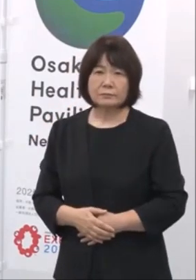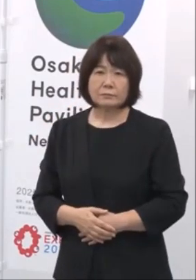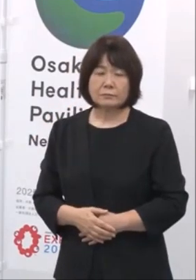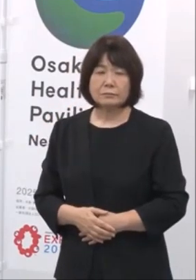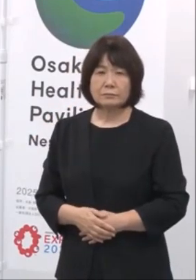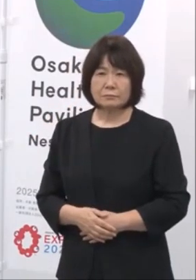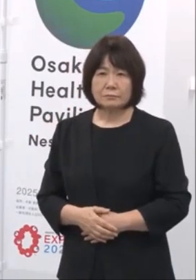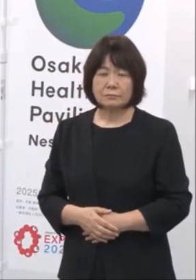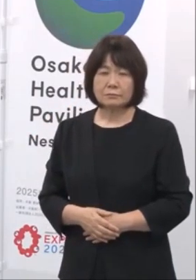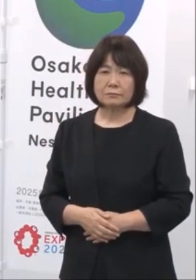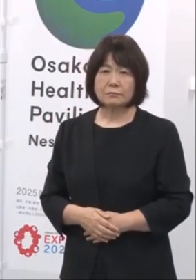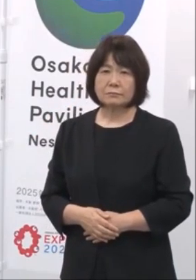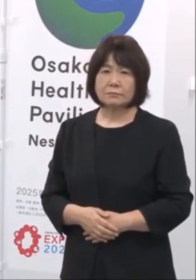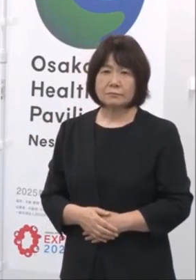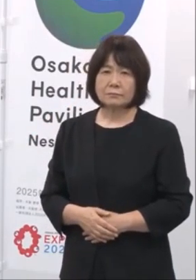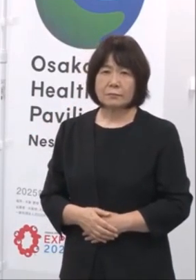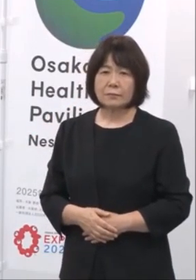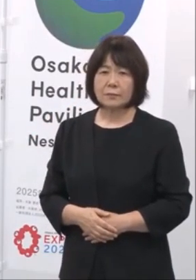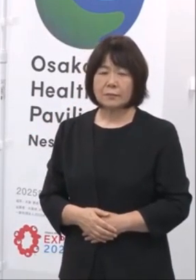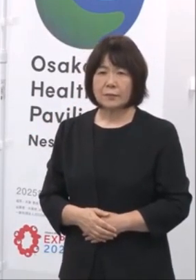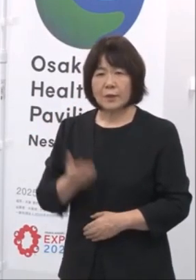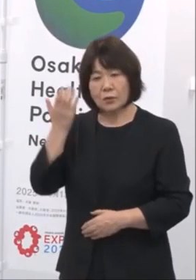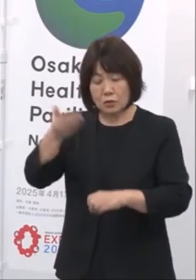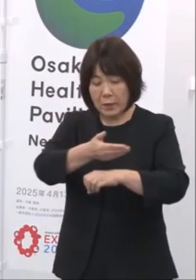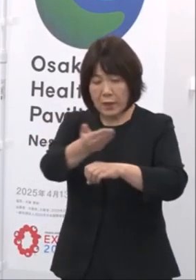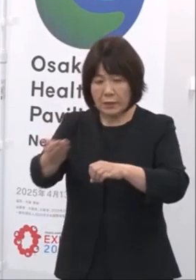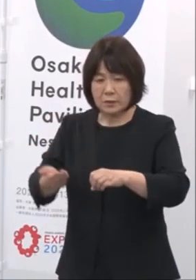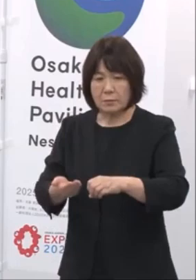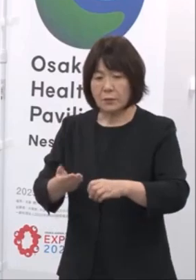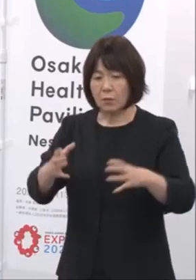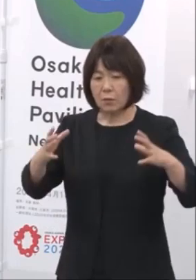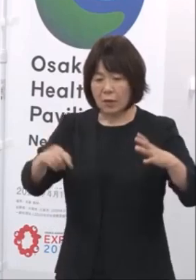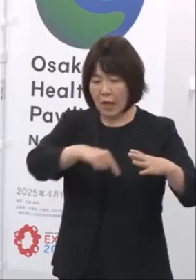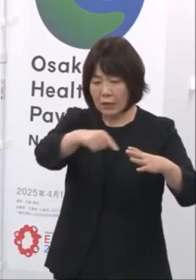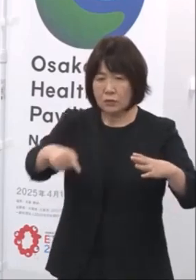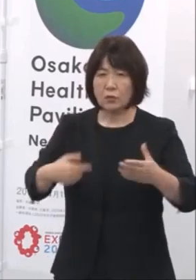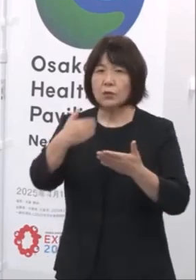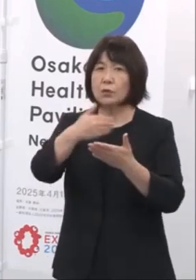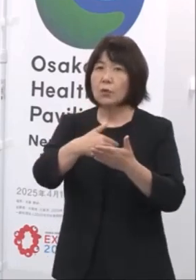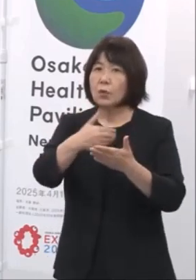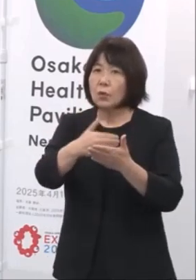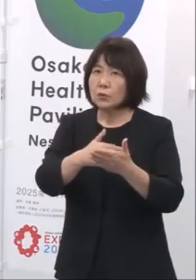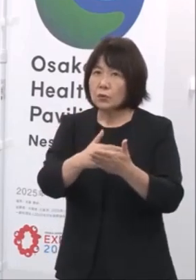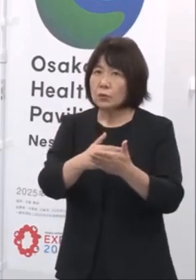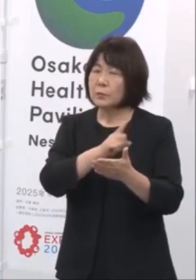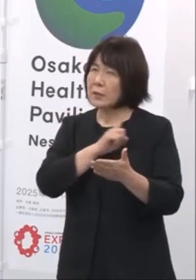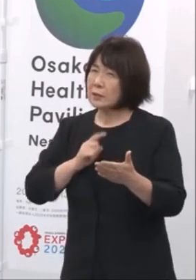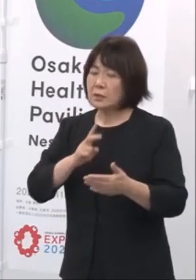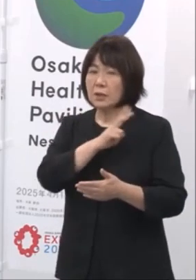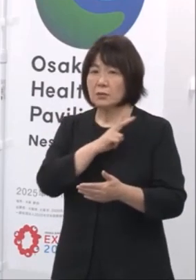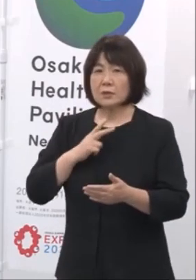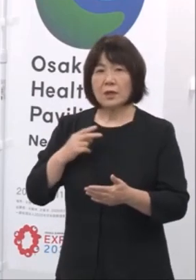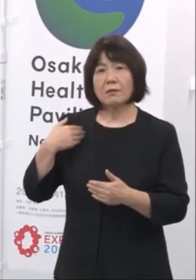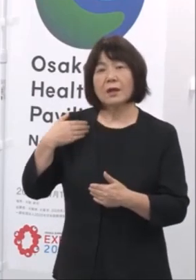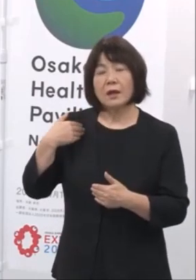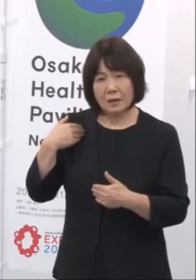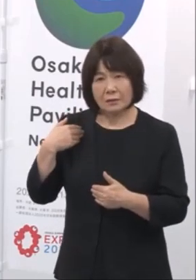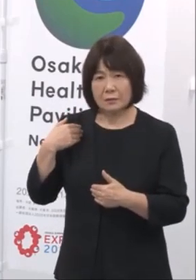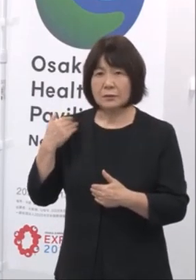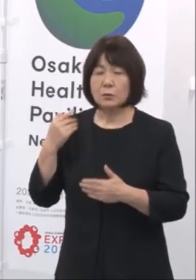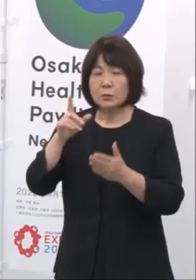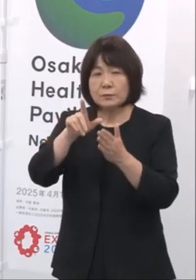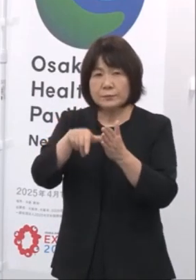間にですね、夢洲会場内に残る、これが1日なのか2日なのか分かりませんけど、その時